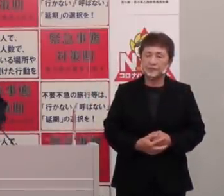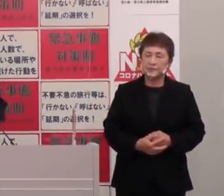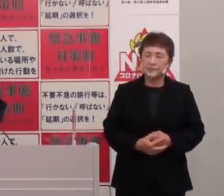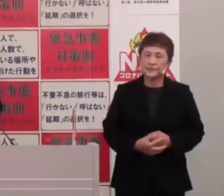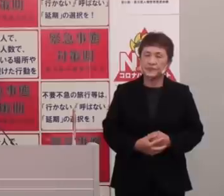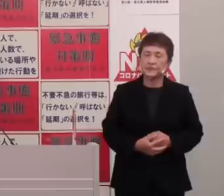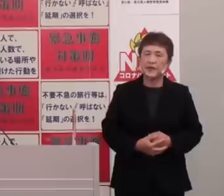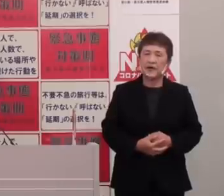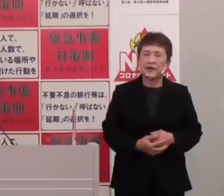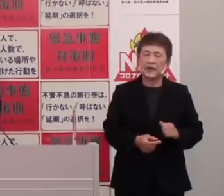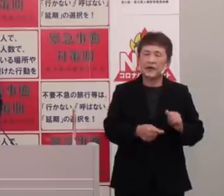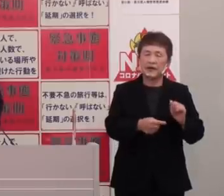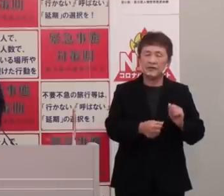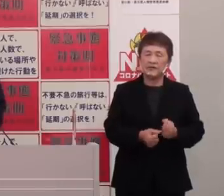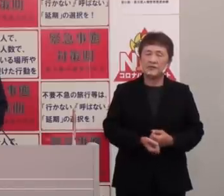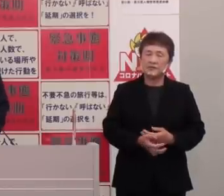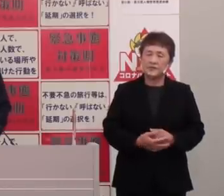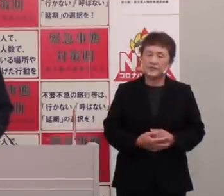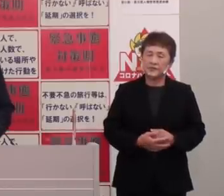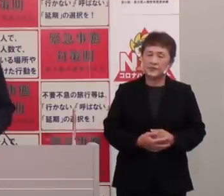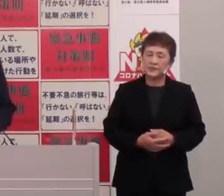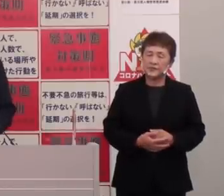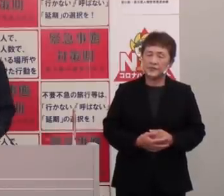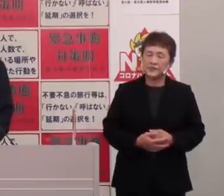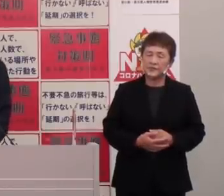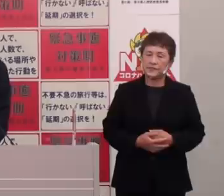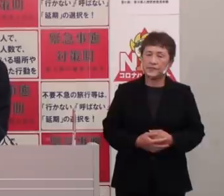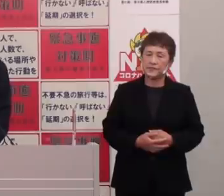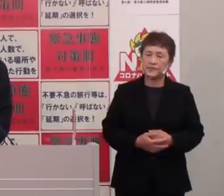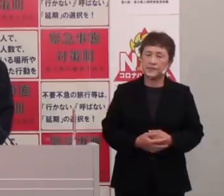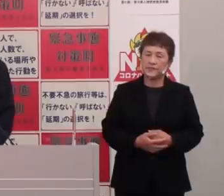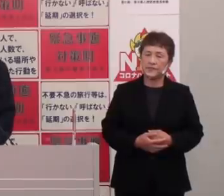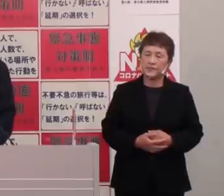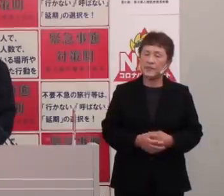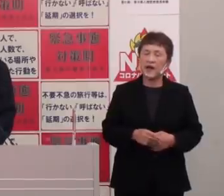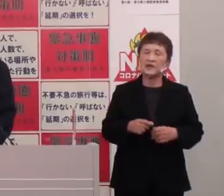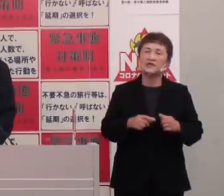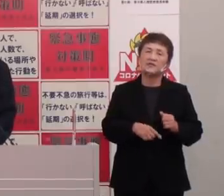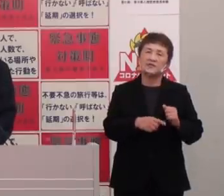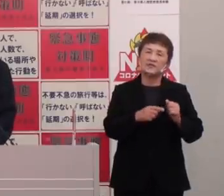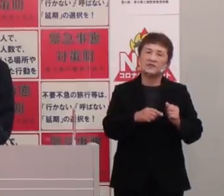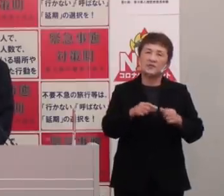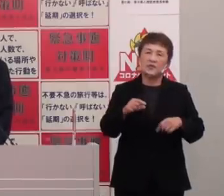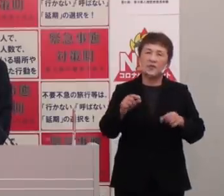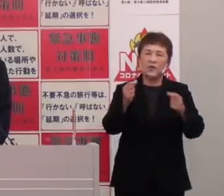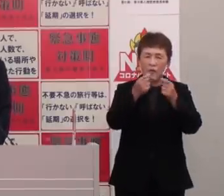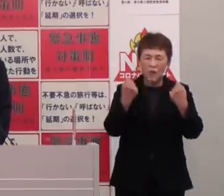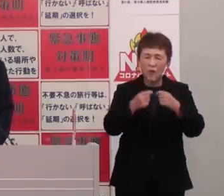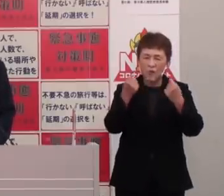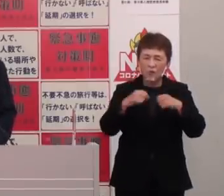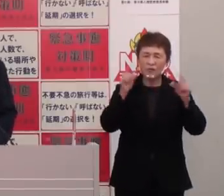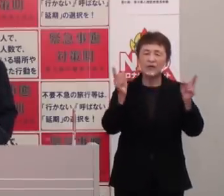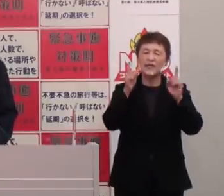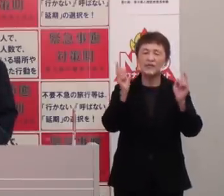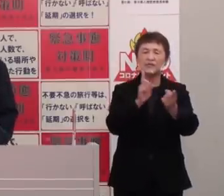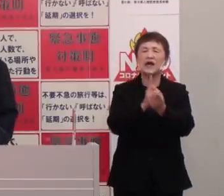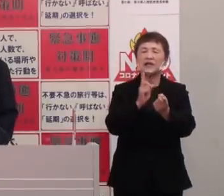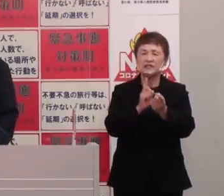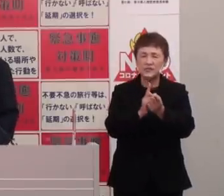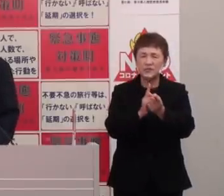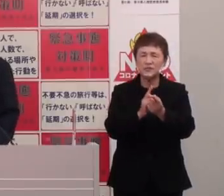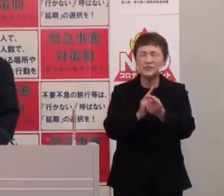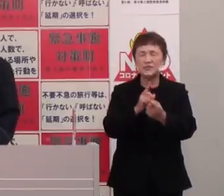名前を挙げてのこのコメントというのはできる限り控えたいと思いますけれ